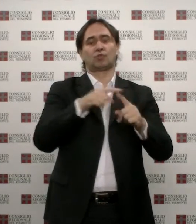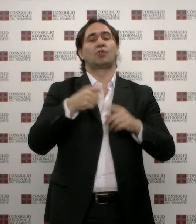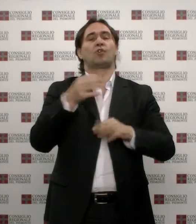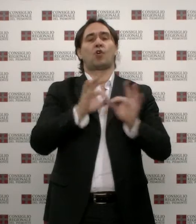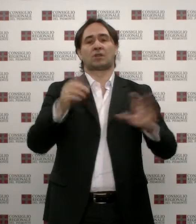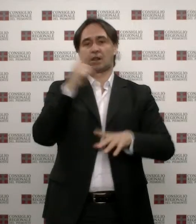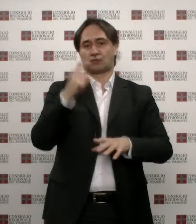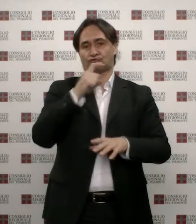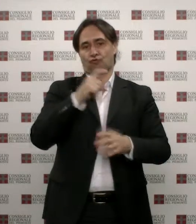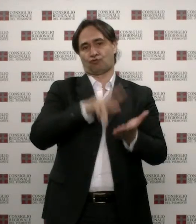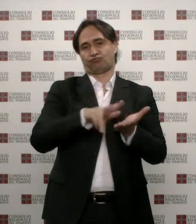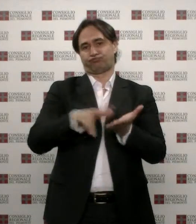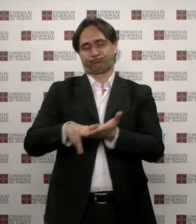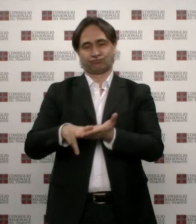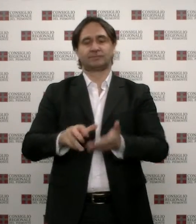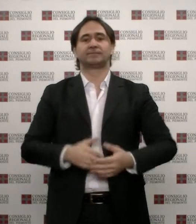giorno.